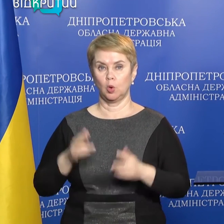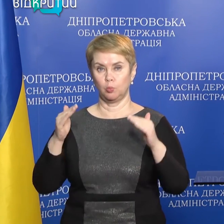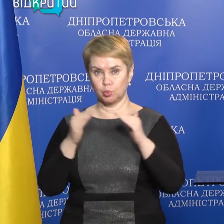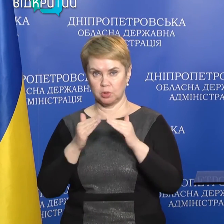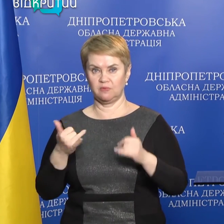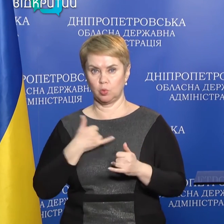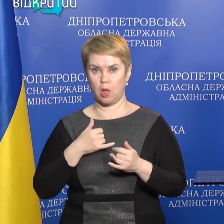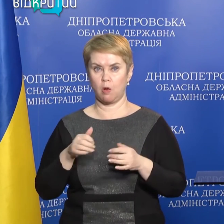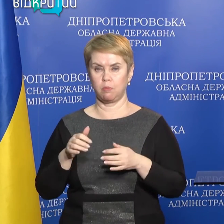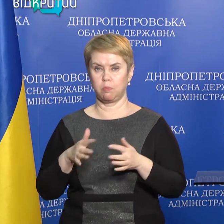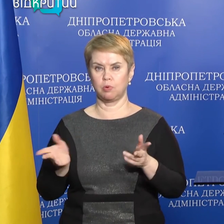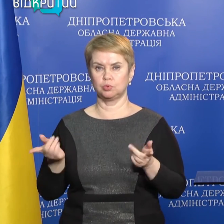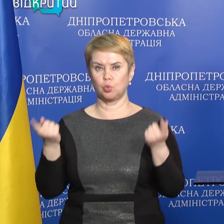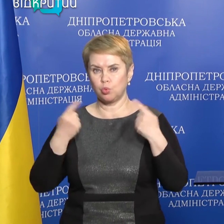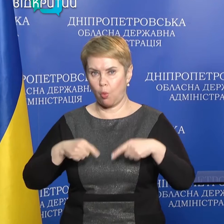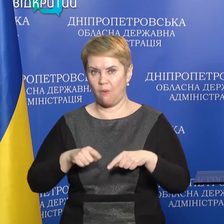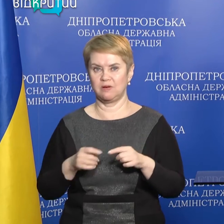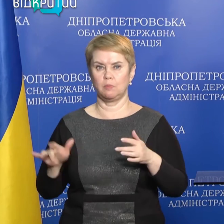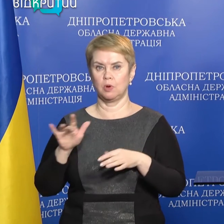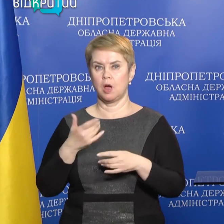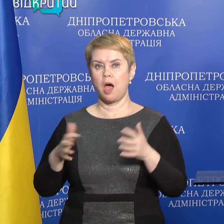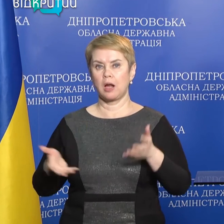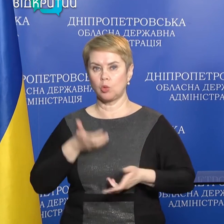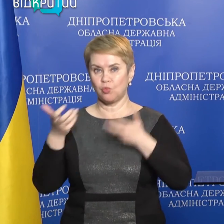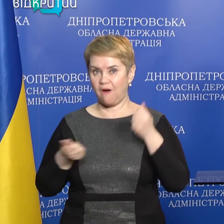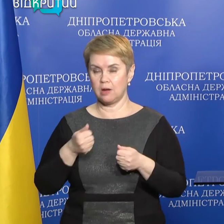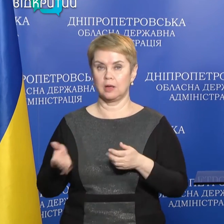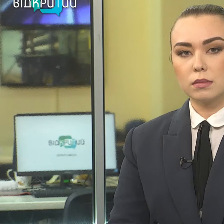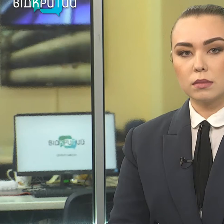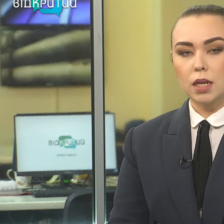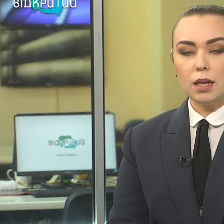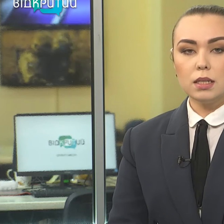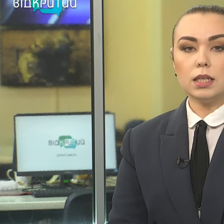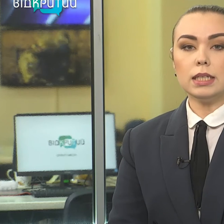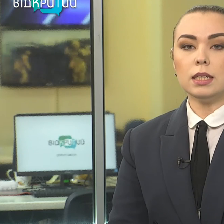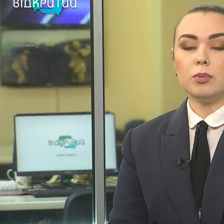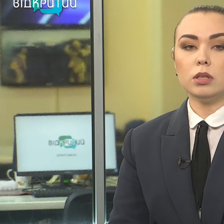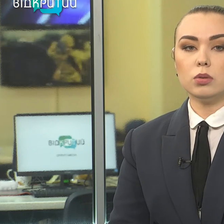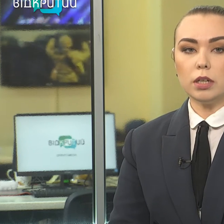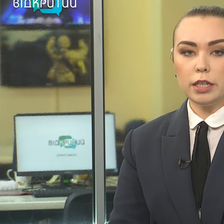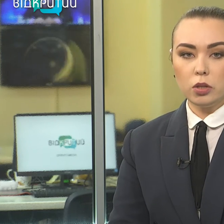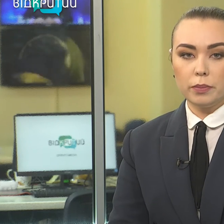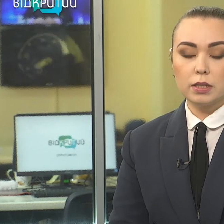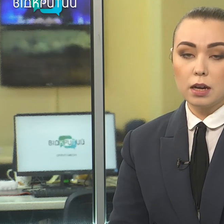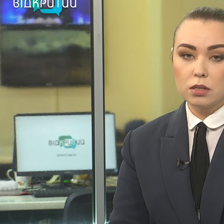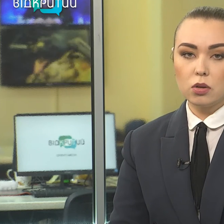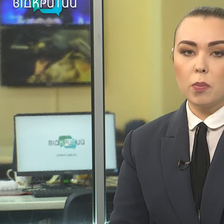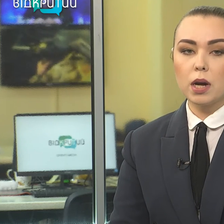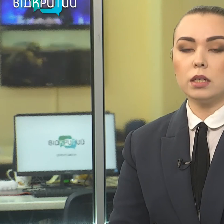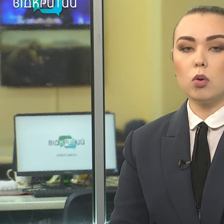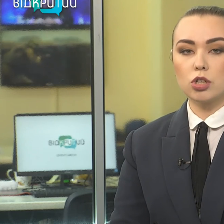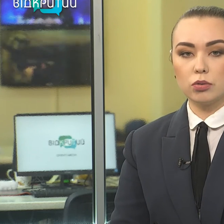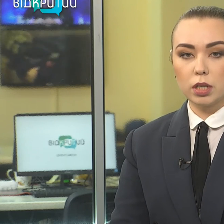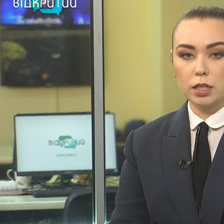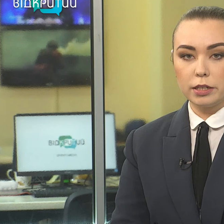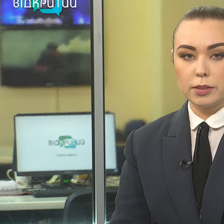будівлі у нас пошкоджені, зруйновані, тому рятувальники розбирають завали. Закрите небо над Україною. Зараз цього